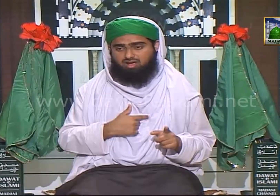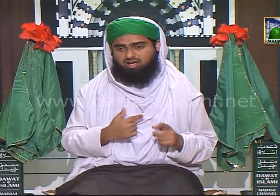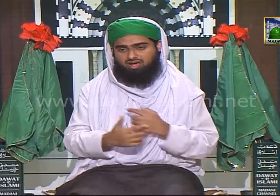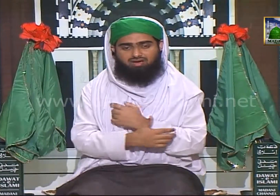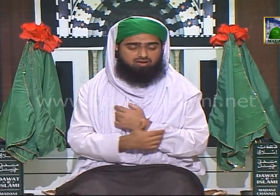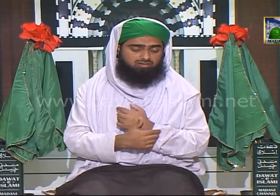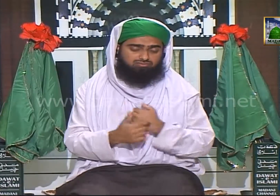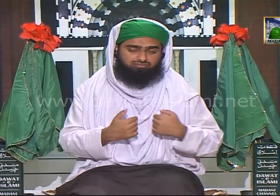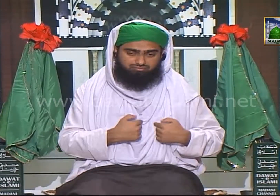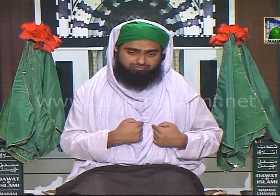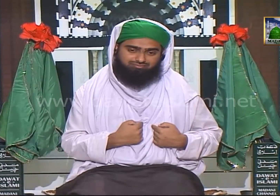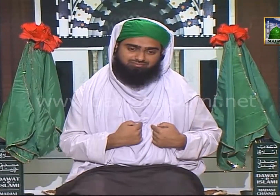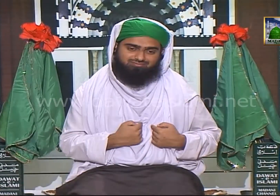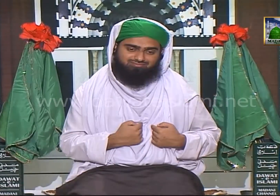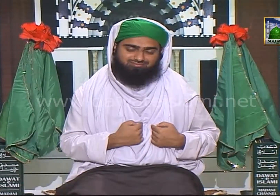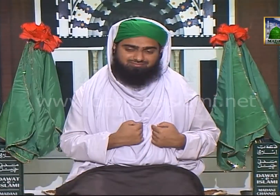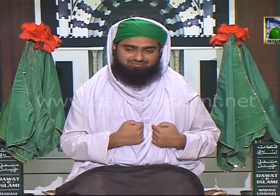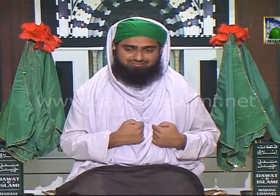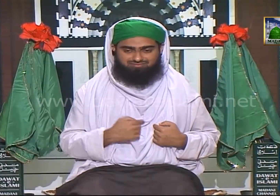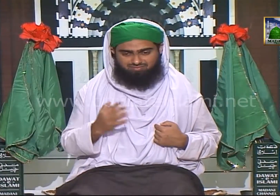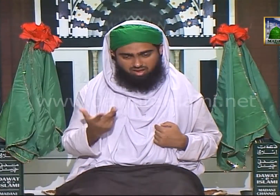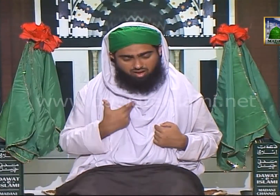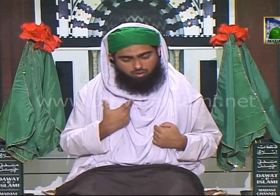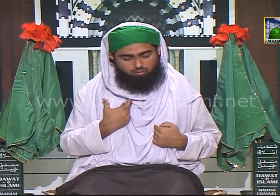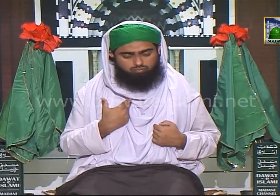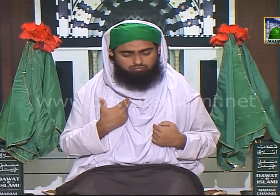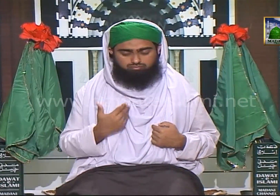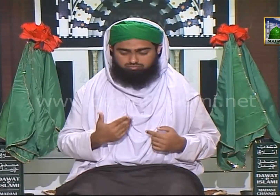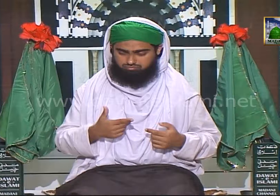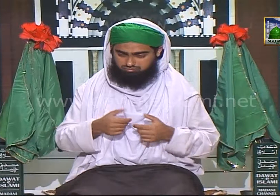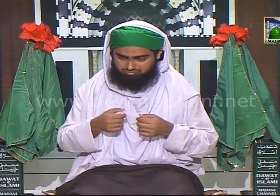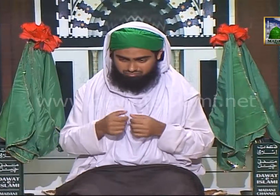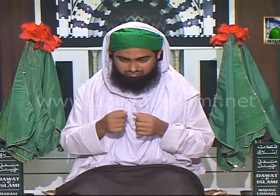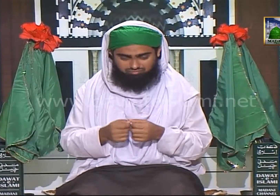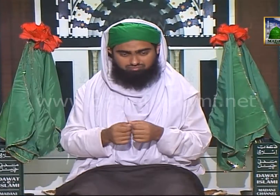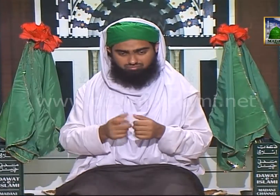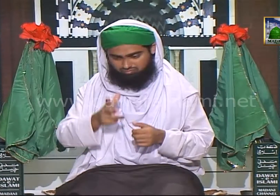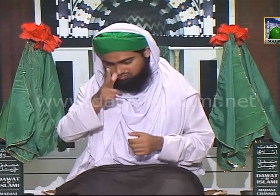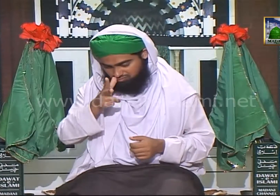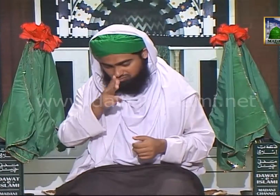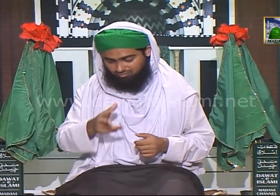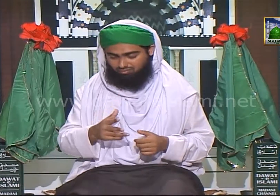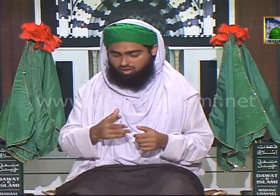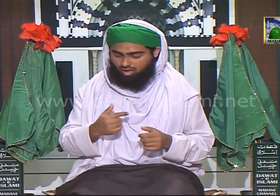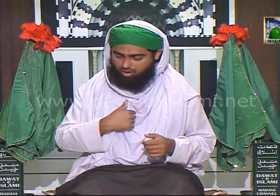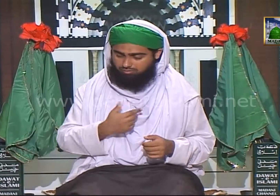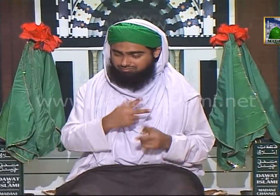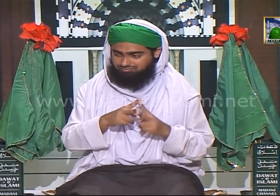اپنے آپ کو لکھتا ہے صوفی فلاں صوفی فلاں، اور صوفی صاحب کہو تو راضی ہو جاتا ہے، اور اگر پوچھو صوفی کس کو کہتے ہیں تو پتہ کسی کو بھی نہیں صوفی کس کو